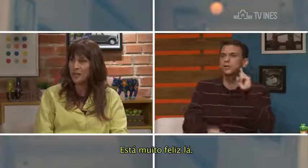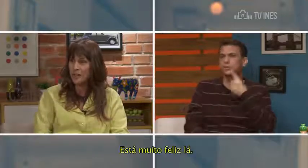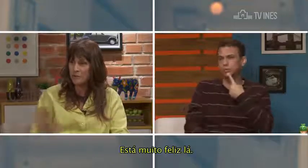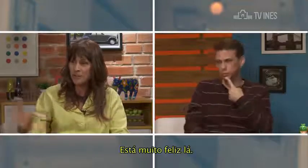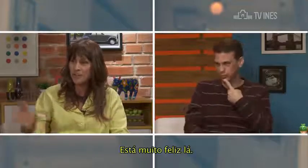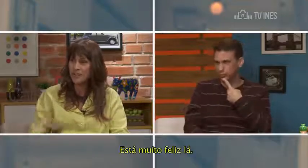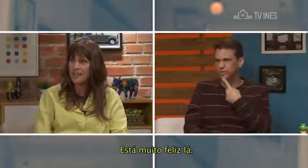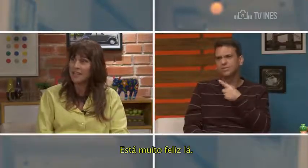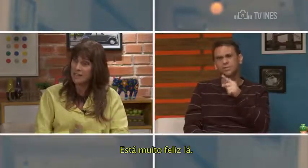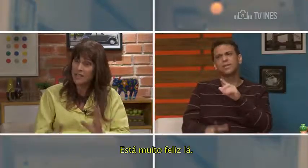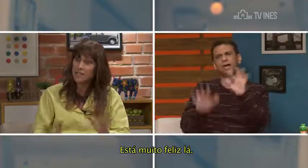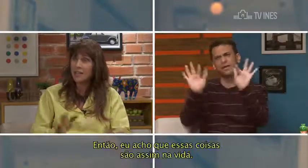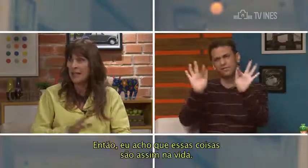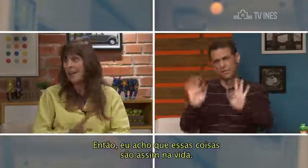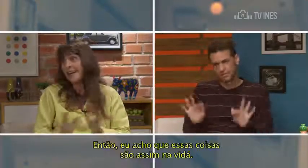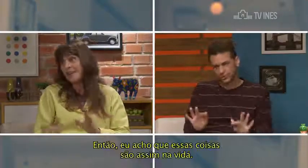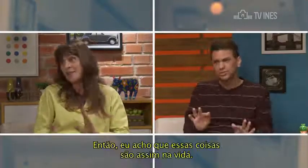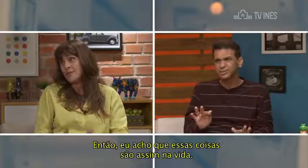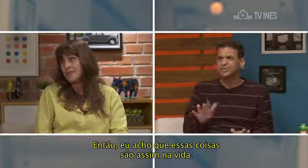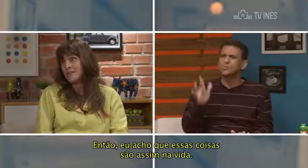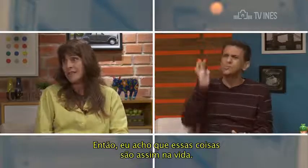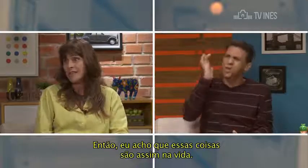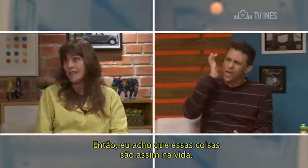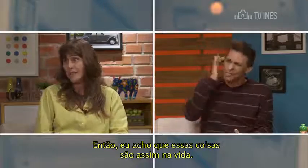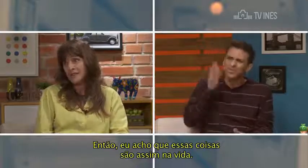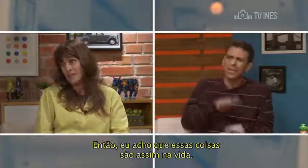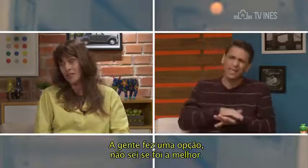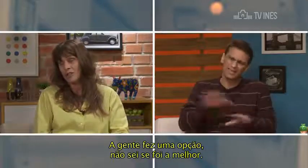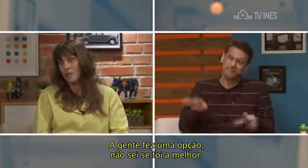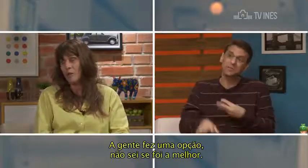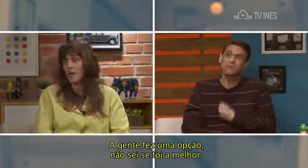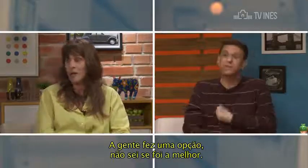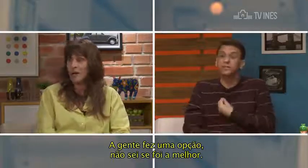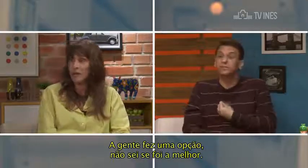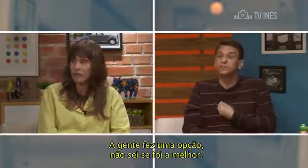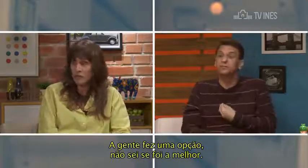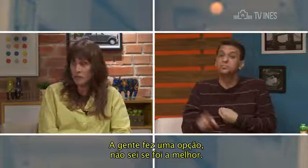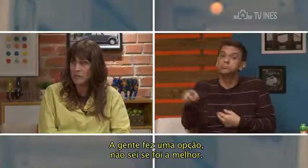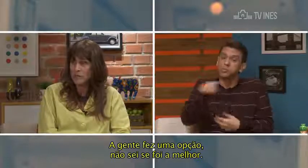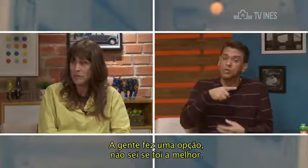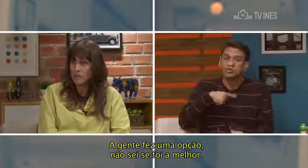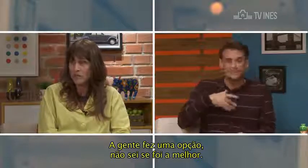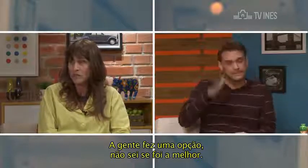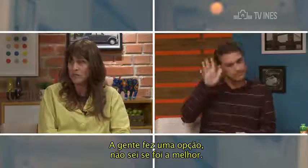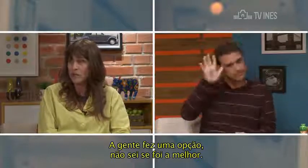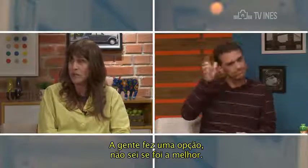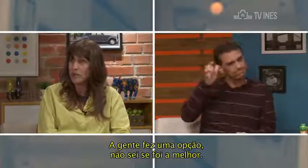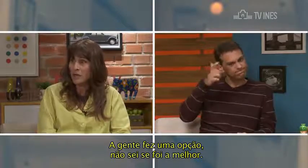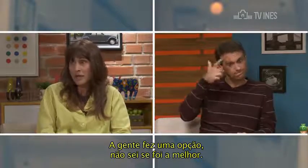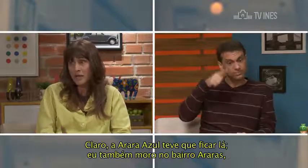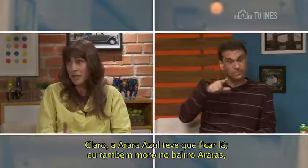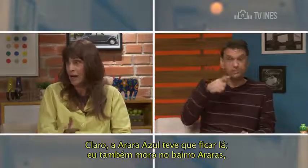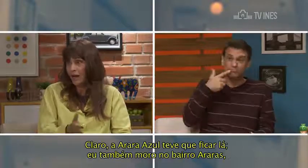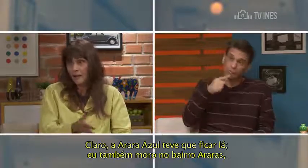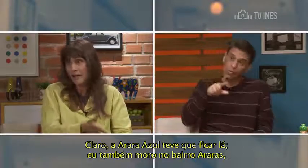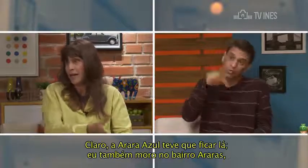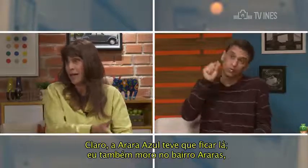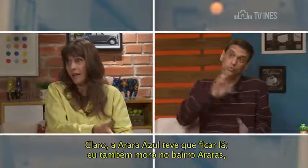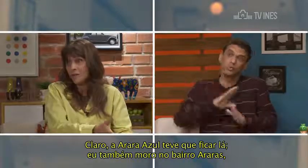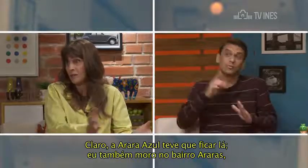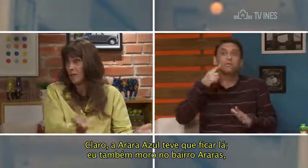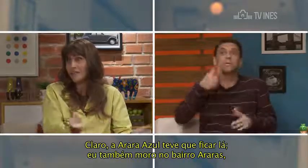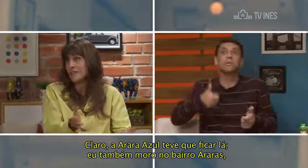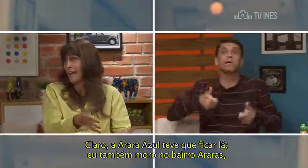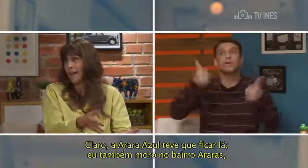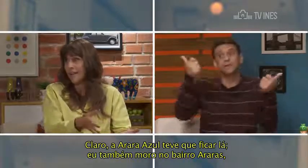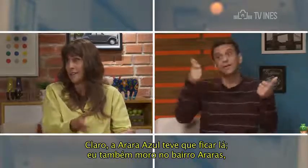surdo. Está muito feliz lá. Então, acho que essas coisas são assim na vida. A gente fez uma opção, não sei se foi a melhor, e claro, aí a